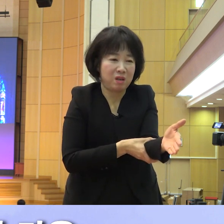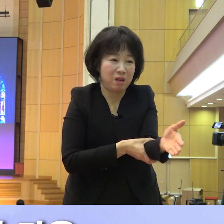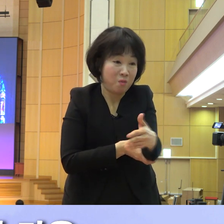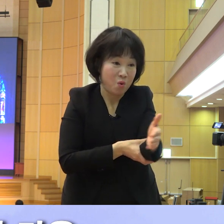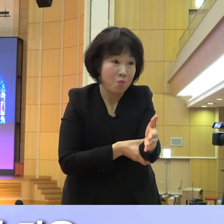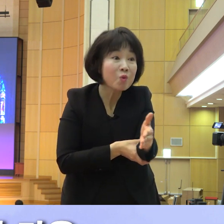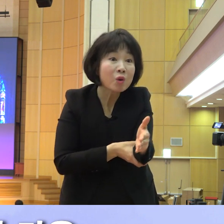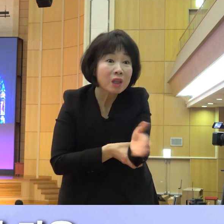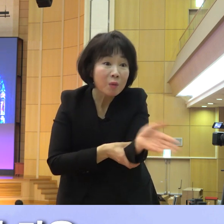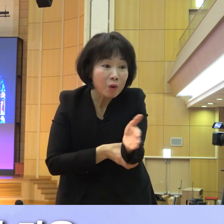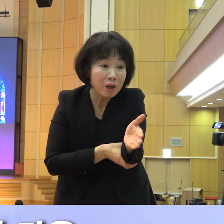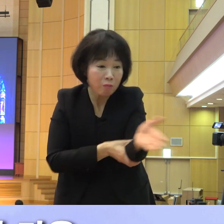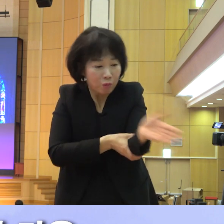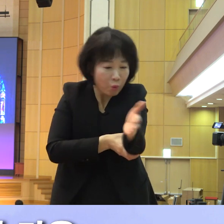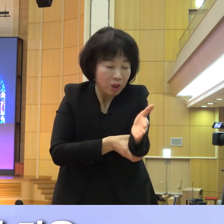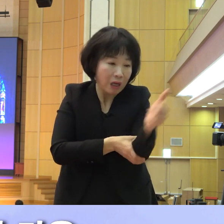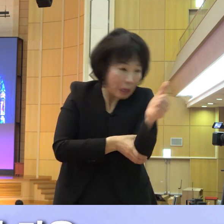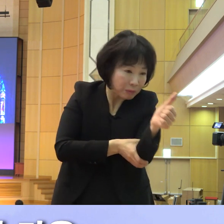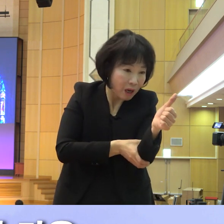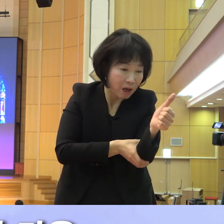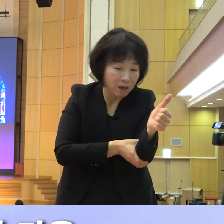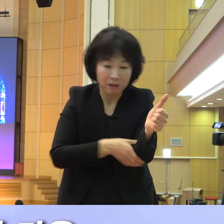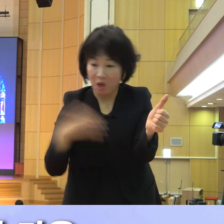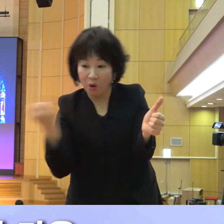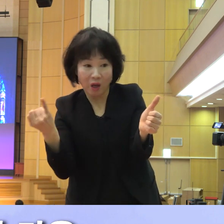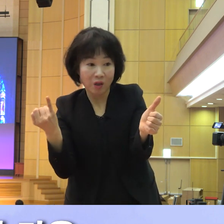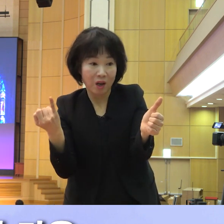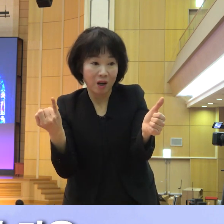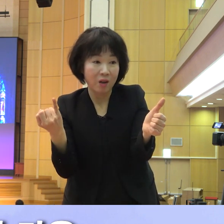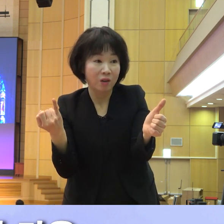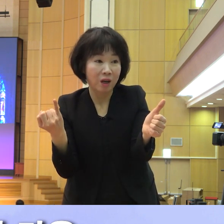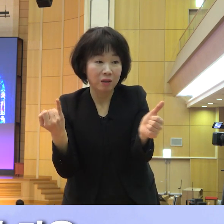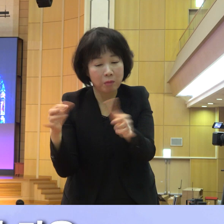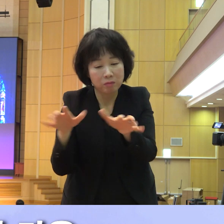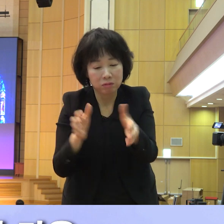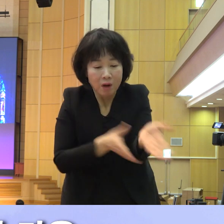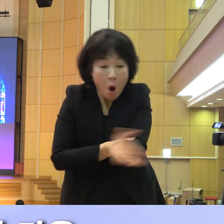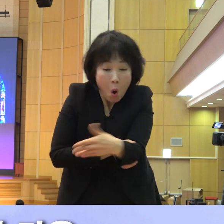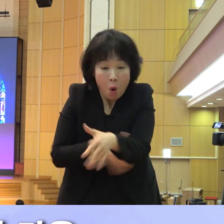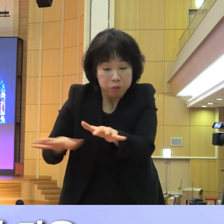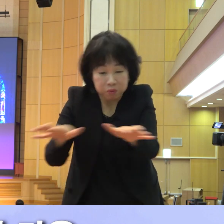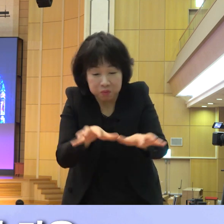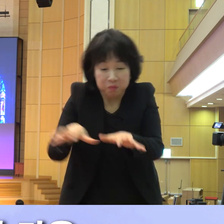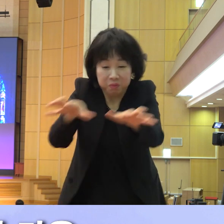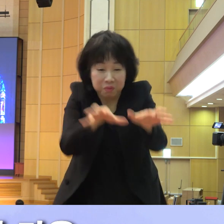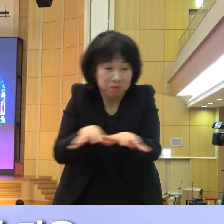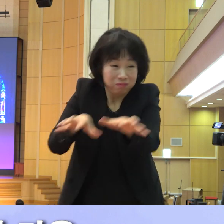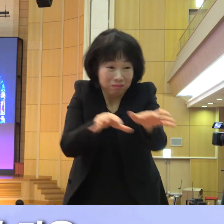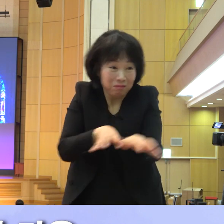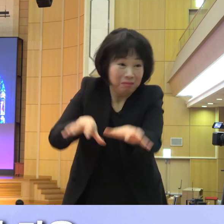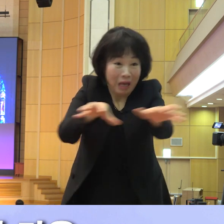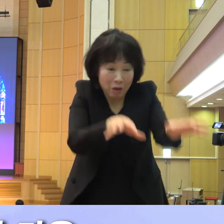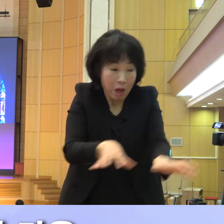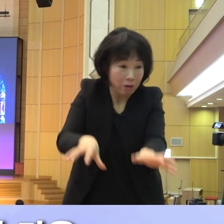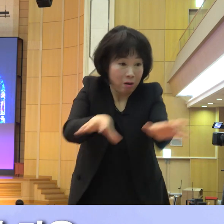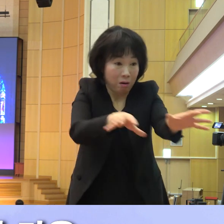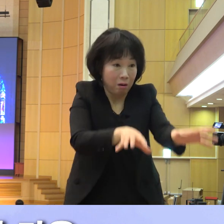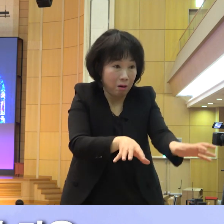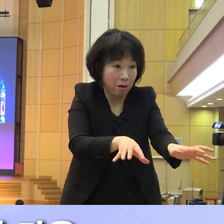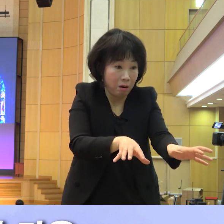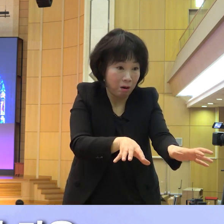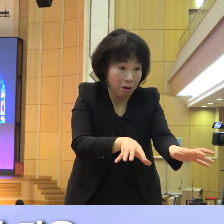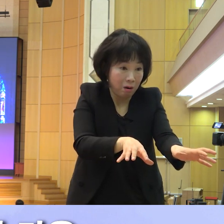숫놈과 안놈이 함께 무리를 지으면서 바다에서 민물로